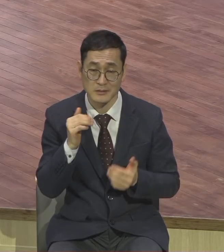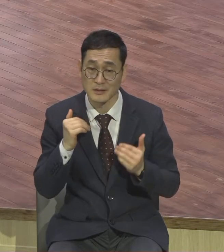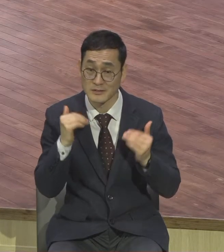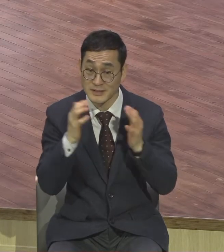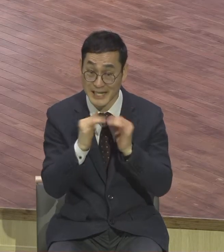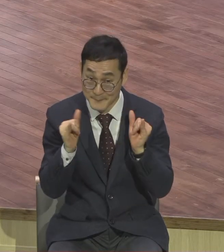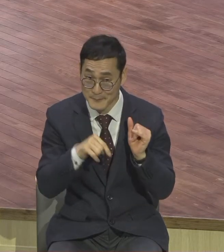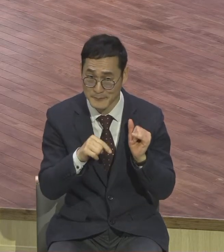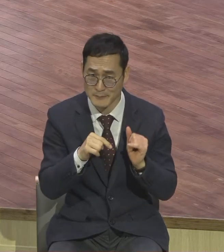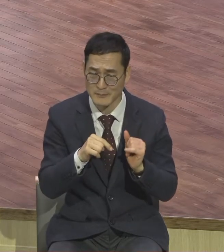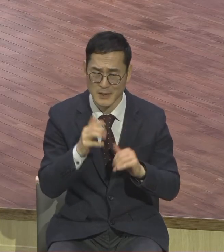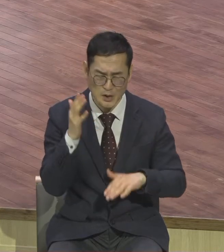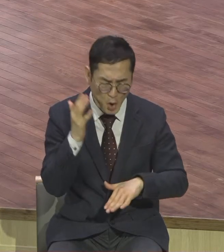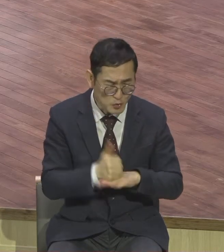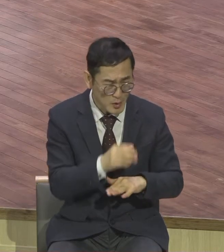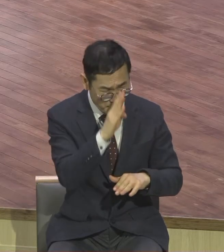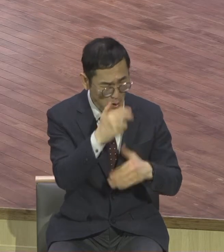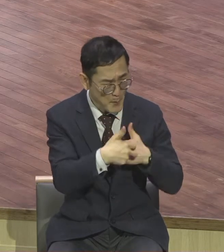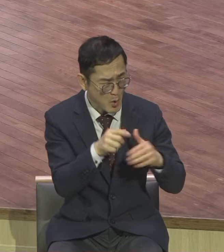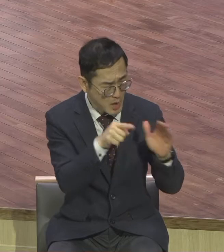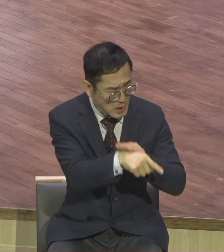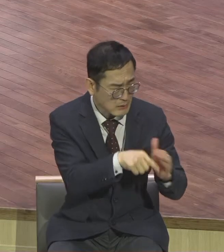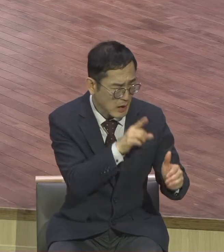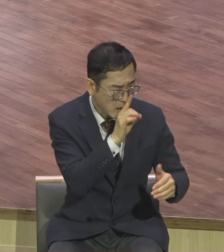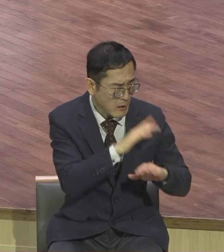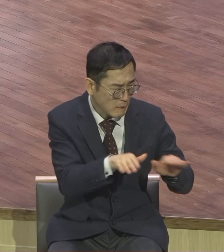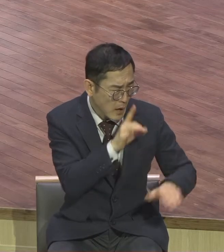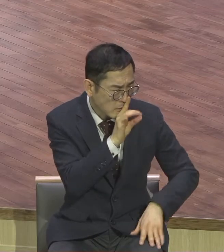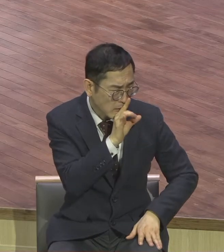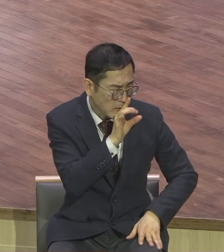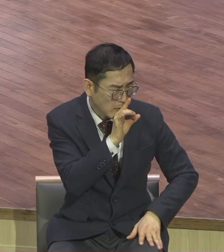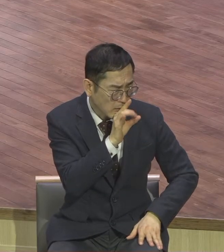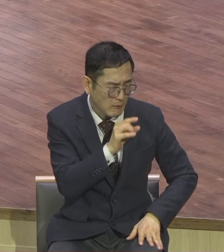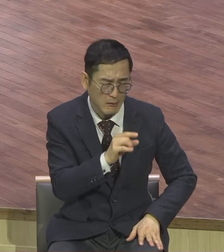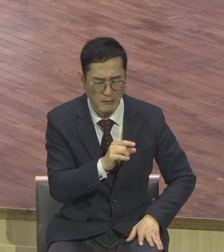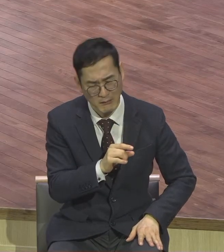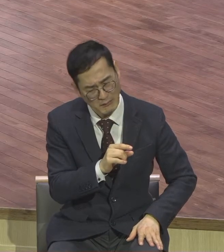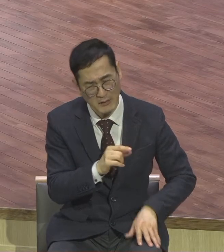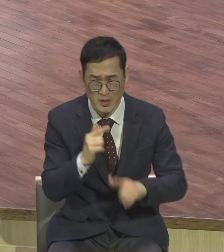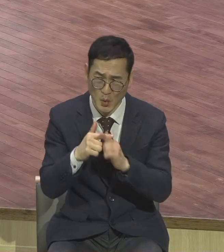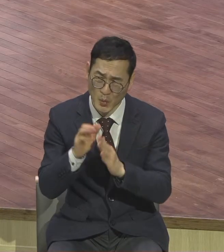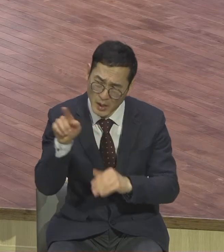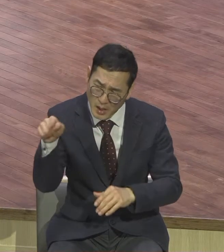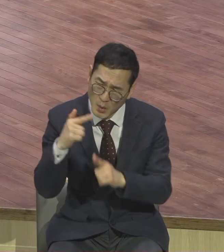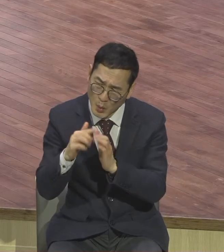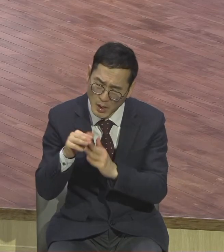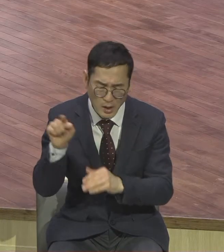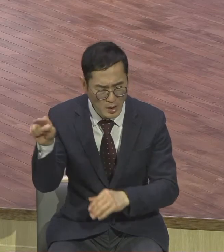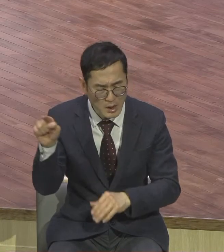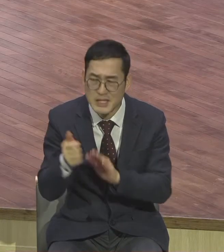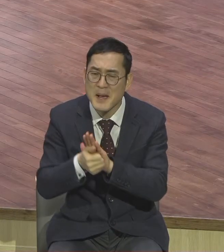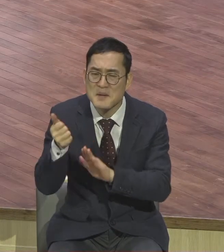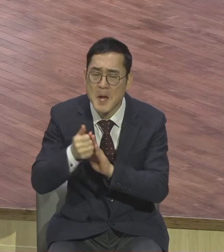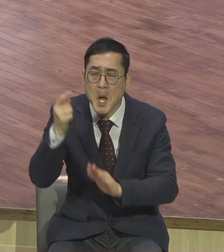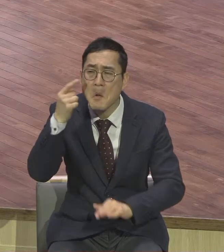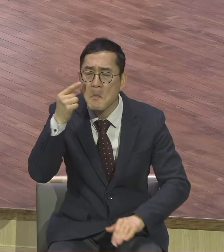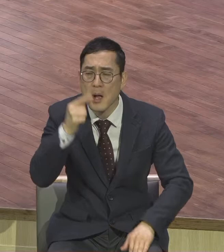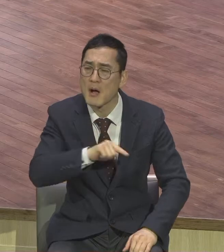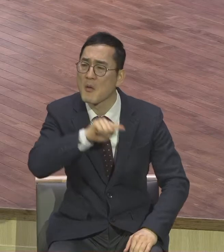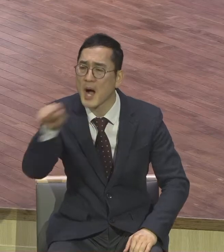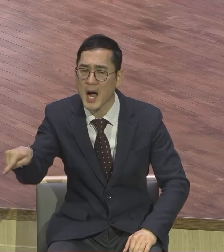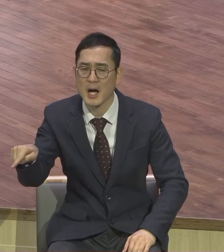교회 오겠냐고요. 누가 뭐 말 한마디 해준다고 설득당해서 아닙니다. 본인이 시달리고 있고 뭔가 힘들기 때문에